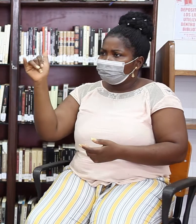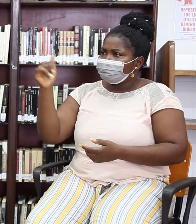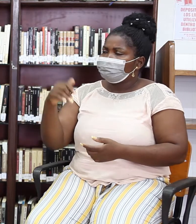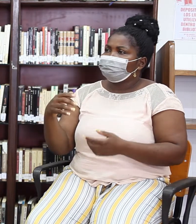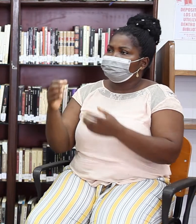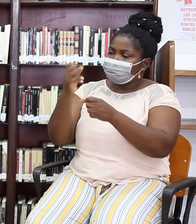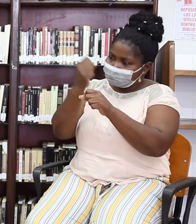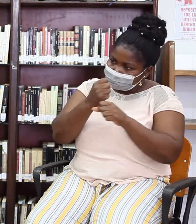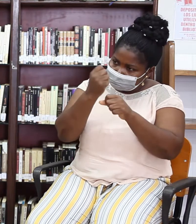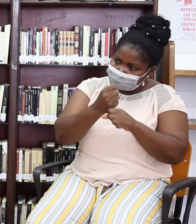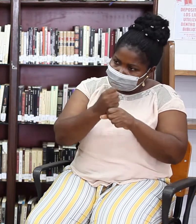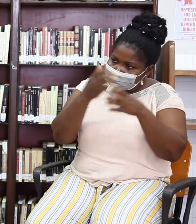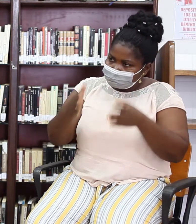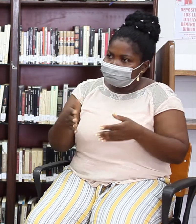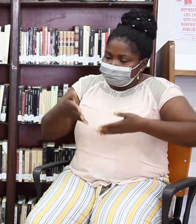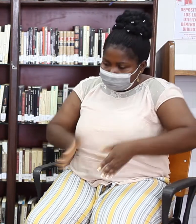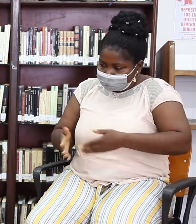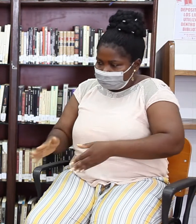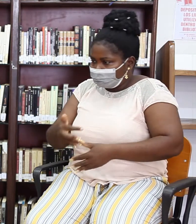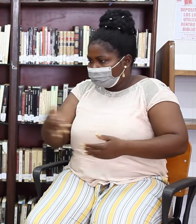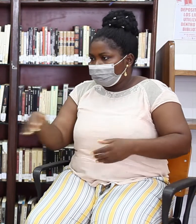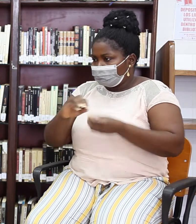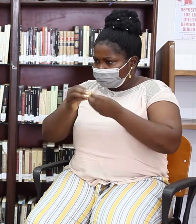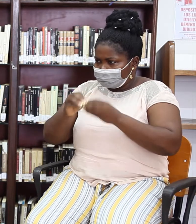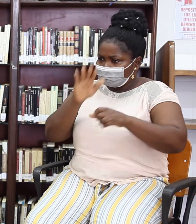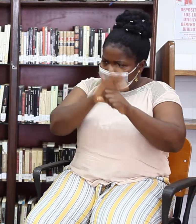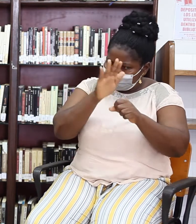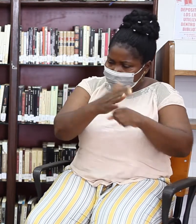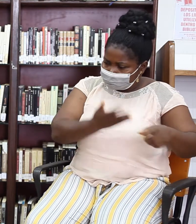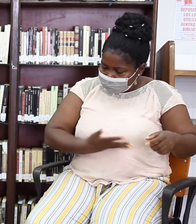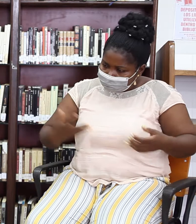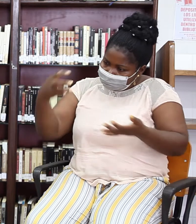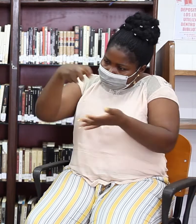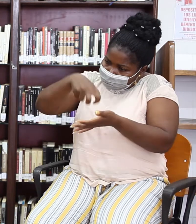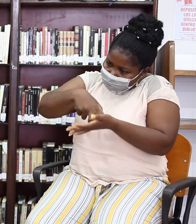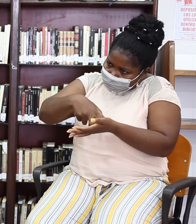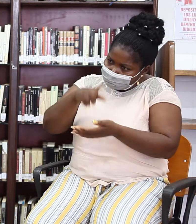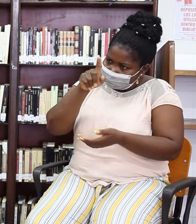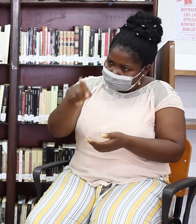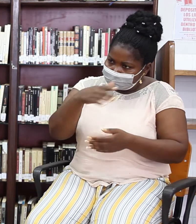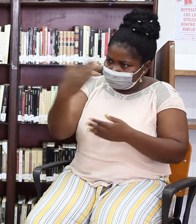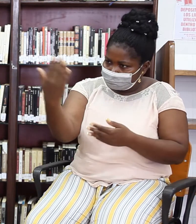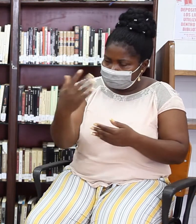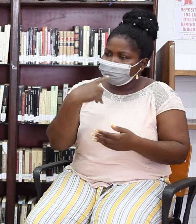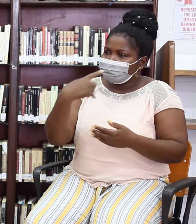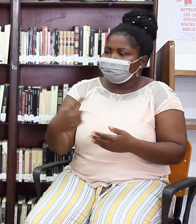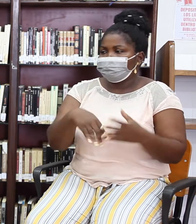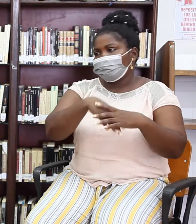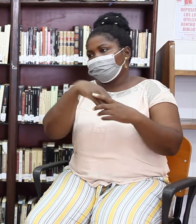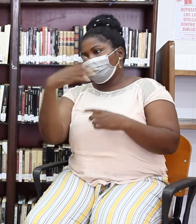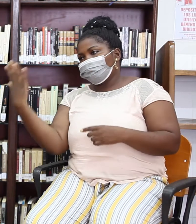los sirvientes, sus hijos y sus numerosas mujeres se postraban ante él y luego se